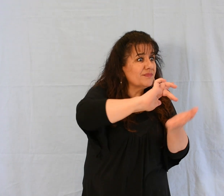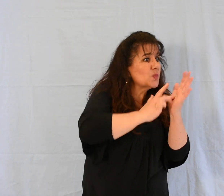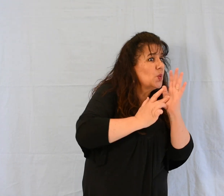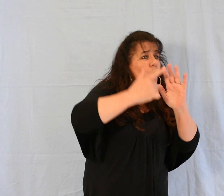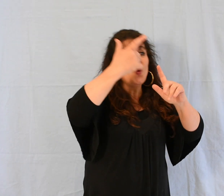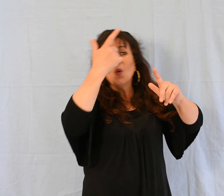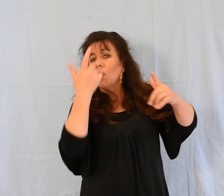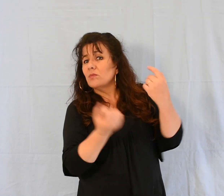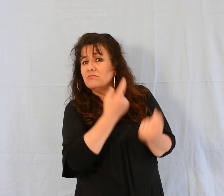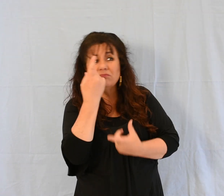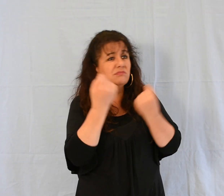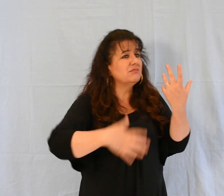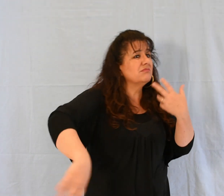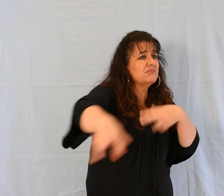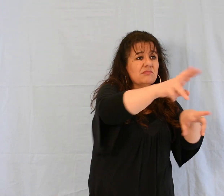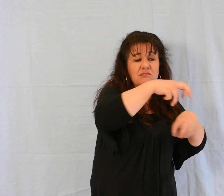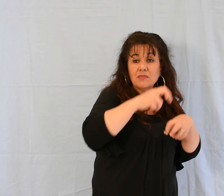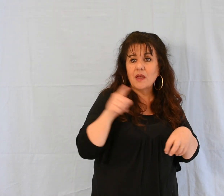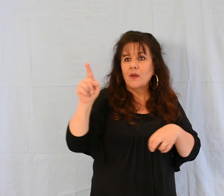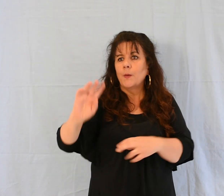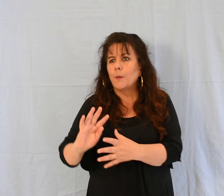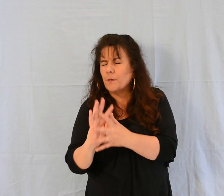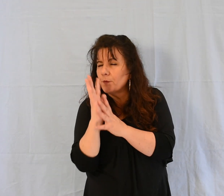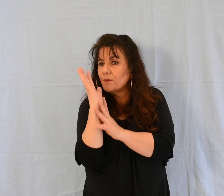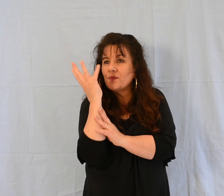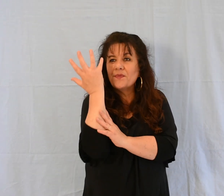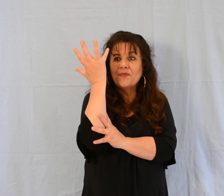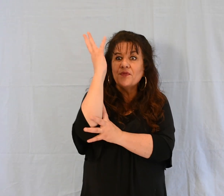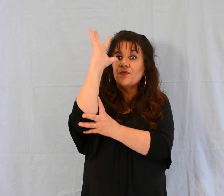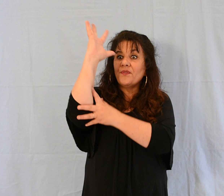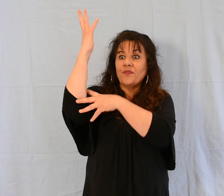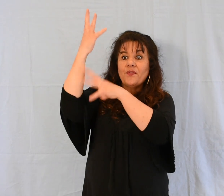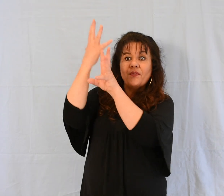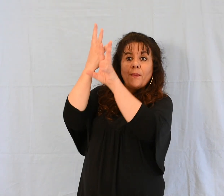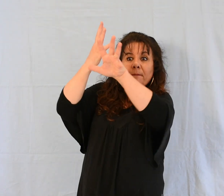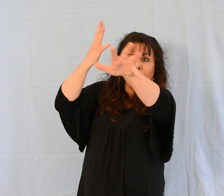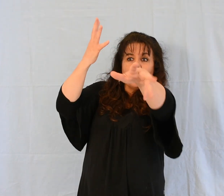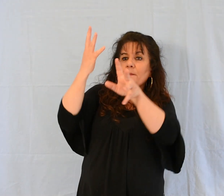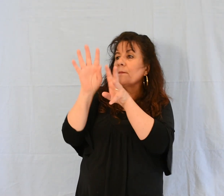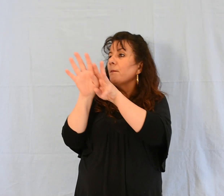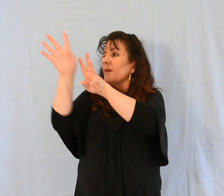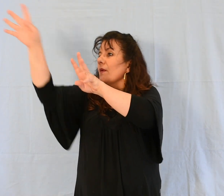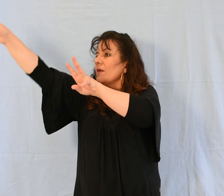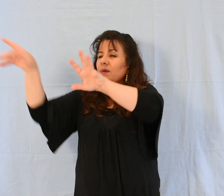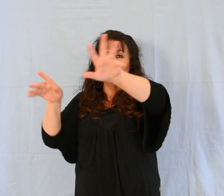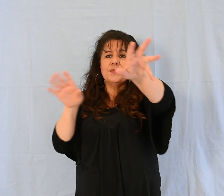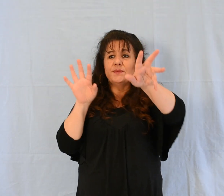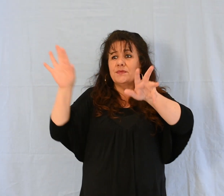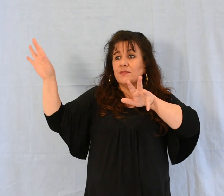Et elle étend de longues branches, si bien que les oiseaux du ciel peuvent faire leur nid à son